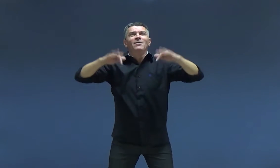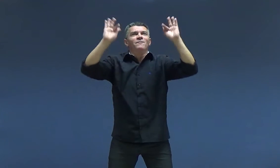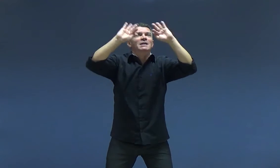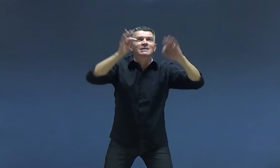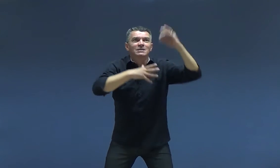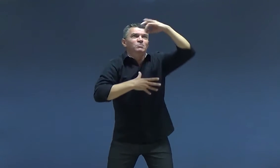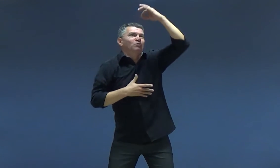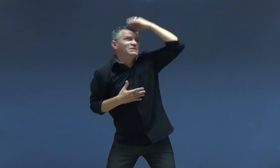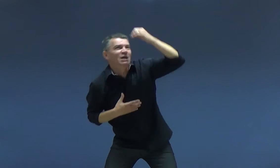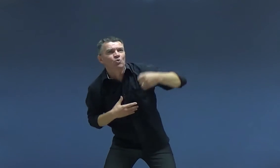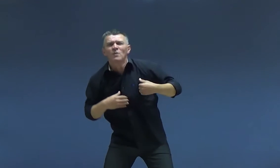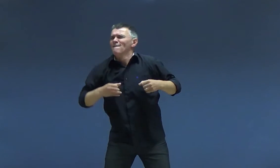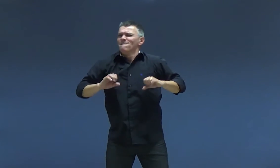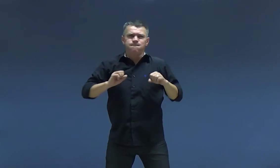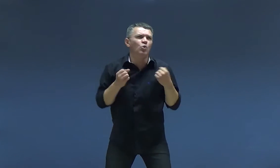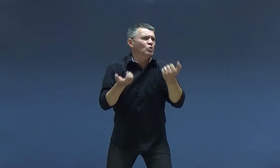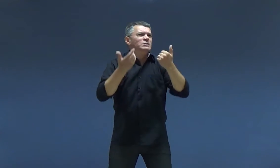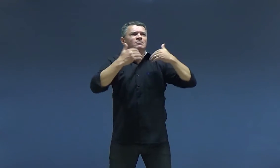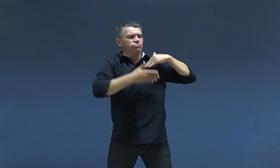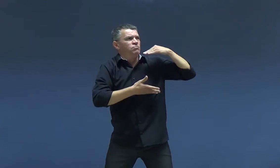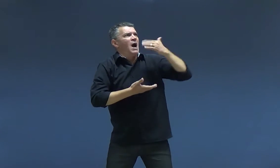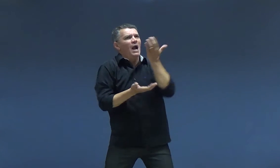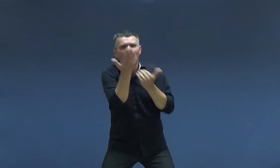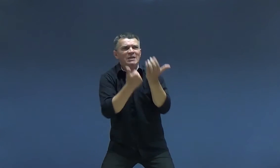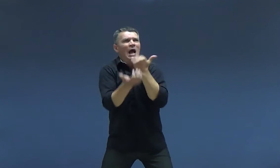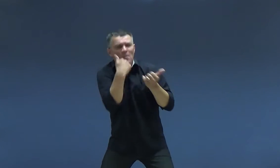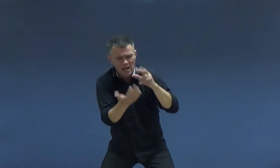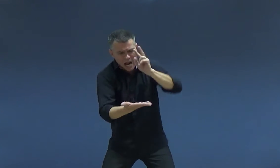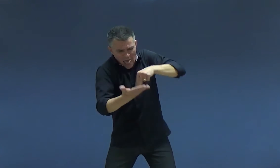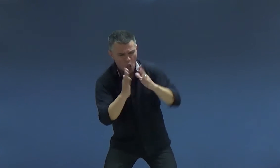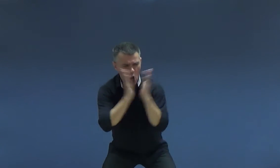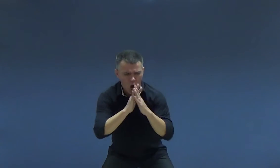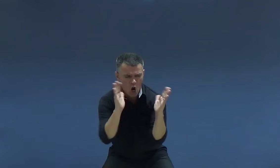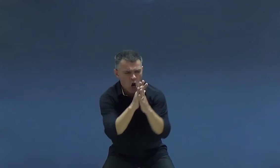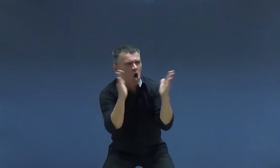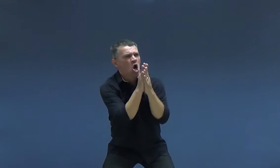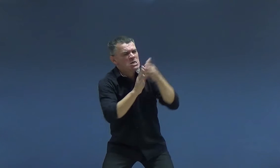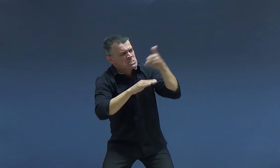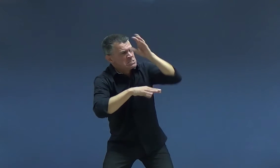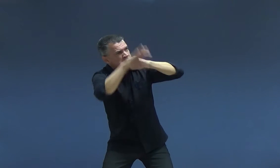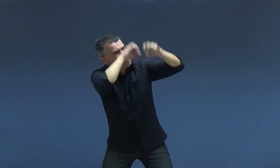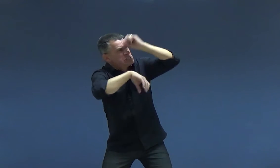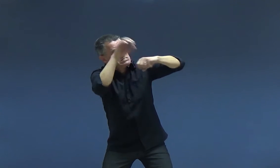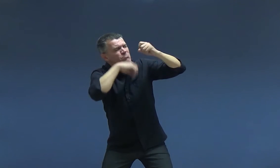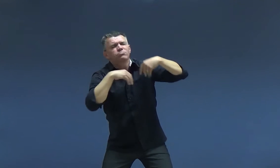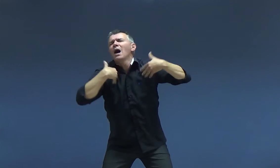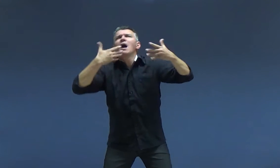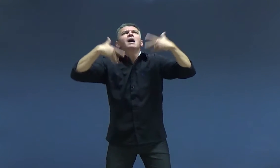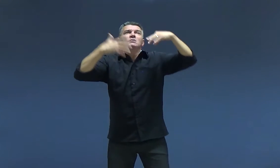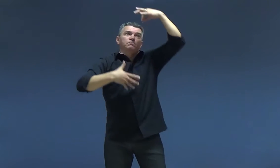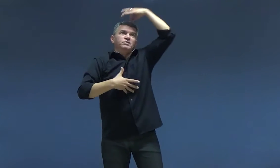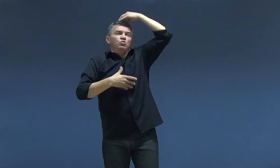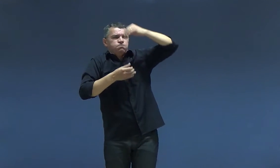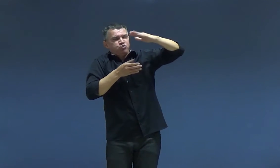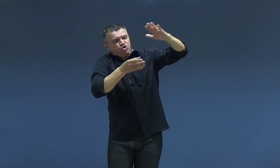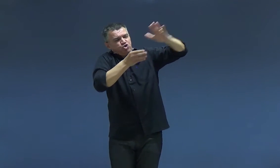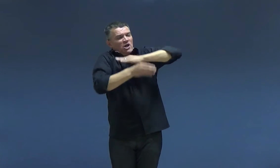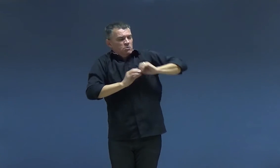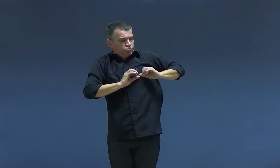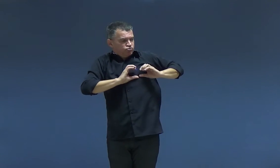né? Aprendizado, felicidade, força, coragem, né? Alimentação diária da palavra de Deus, tanta coisa.